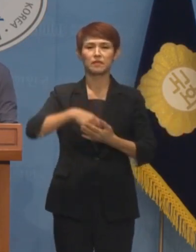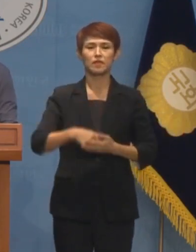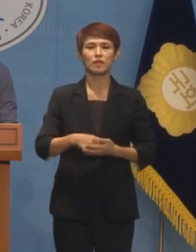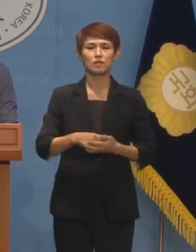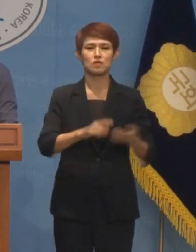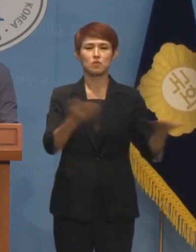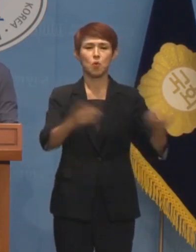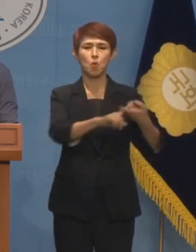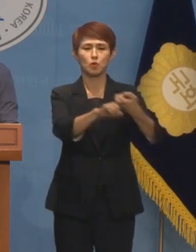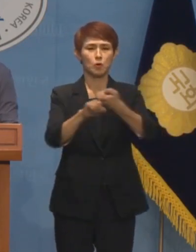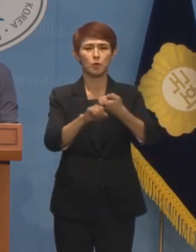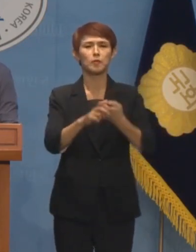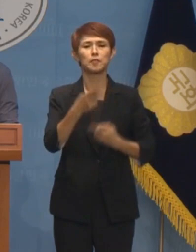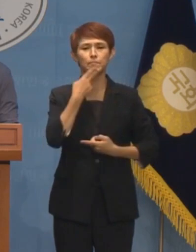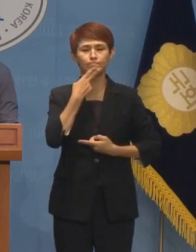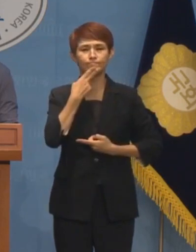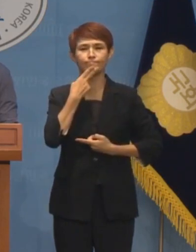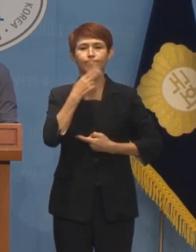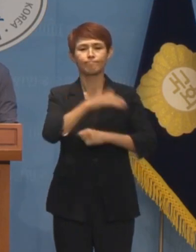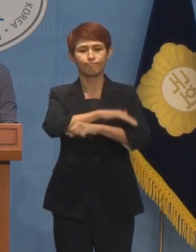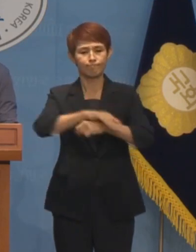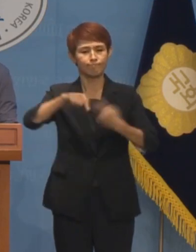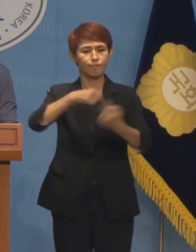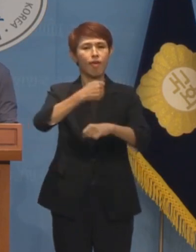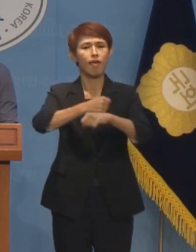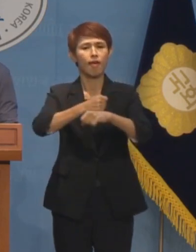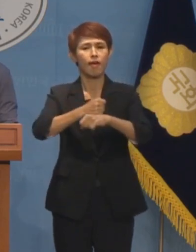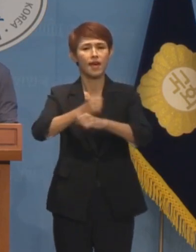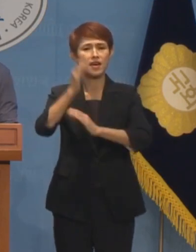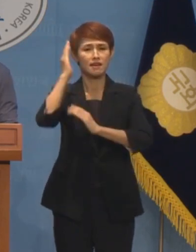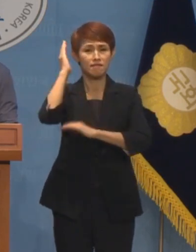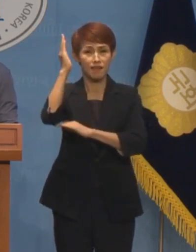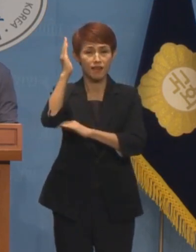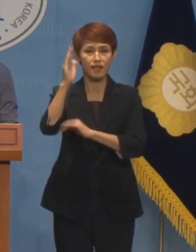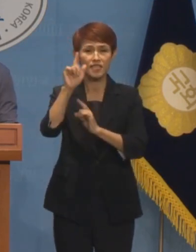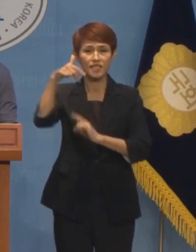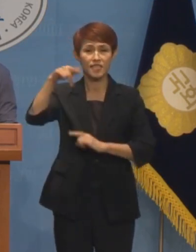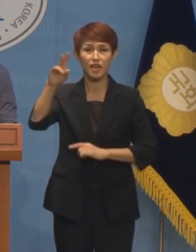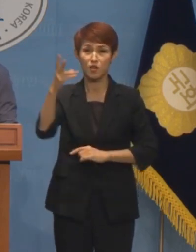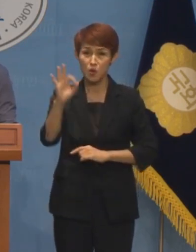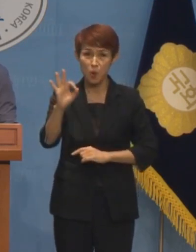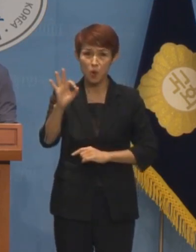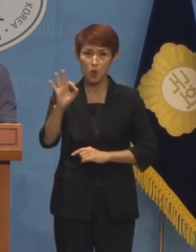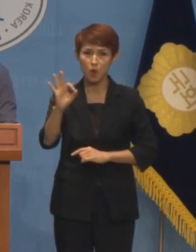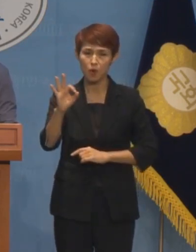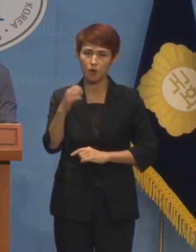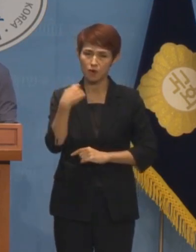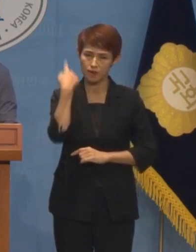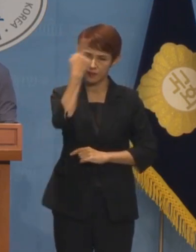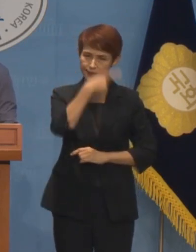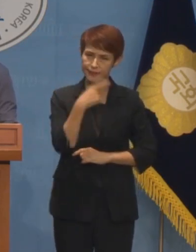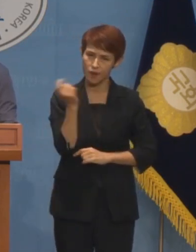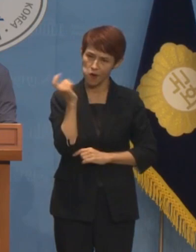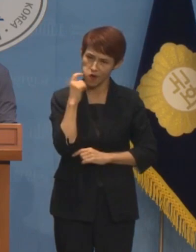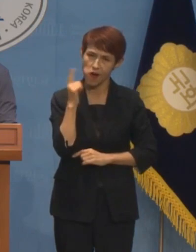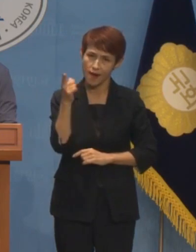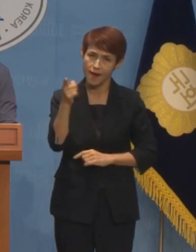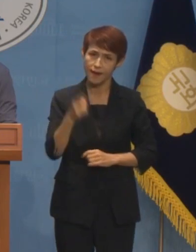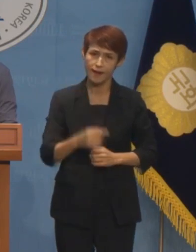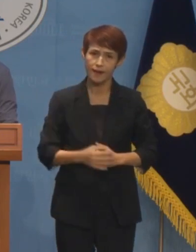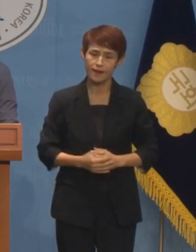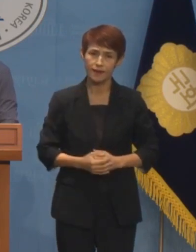경영 폐기를 선언했던 이재용 회장의 말은 모두 다 악어의 눈물에 불과했던